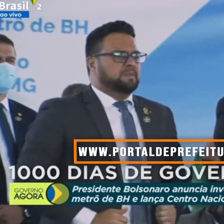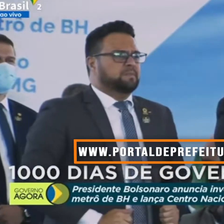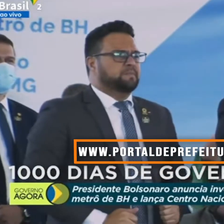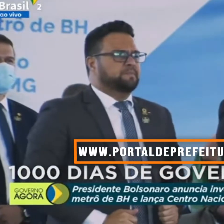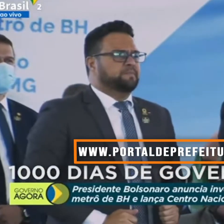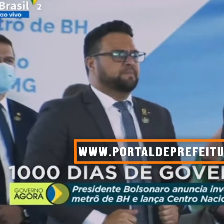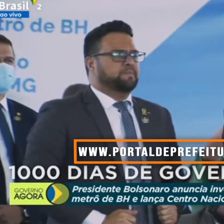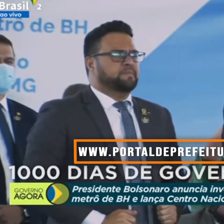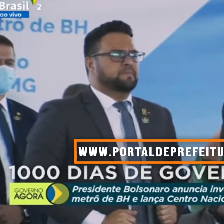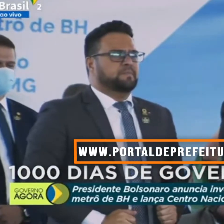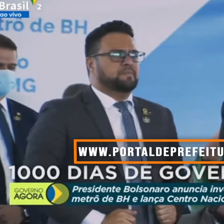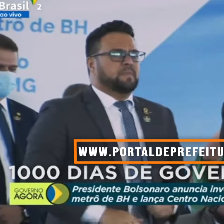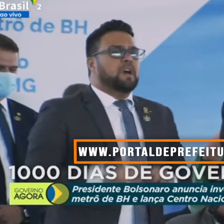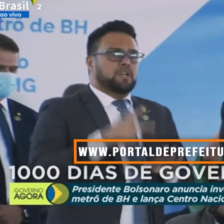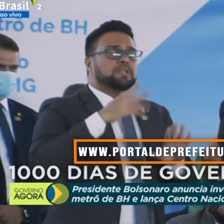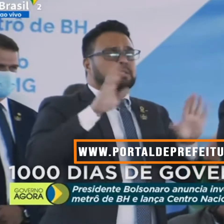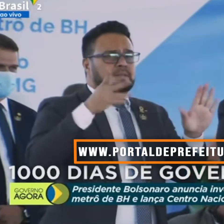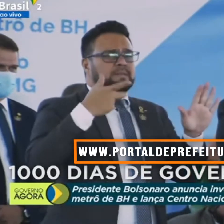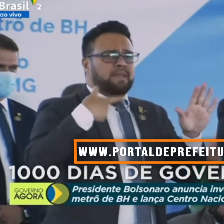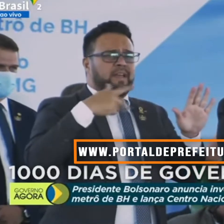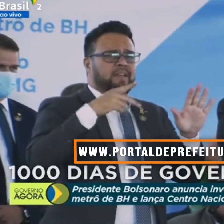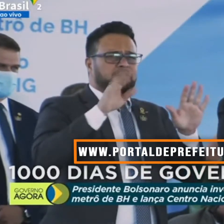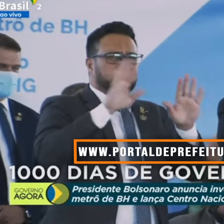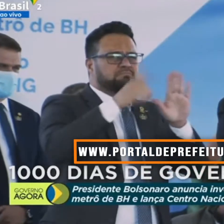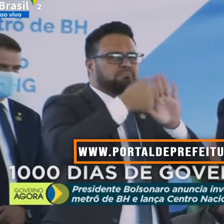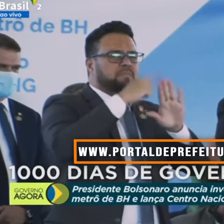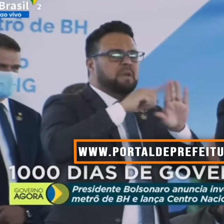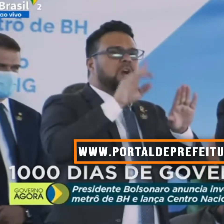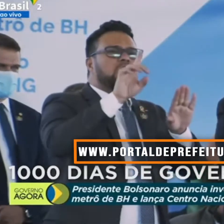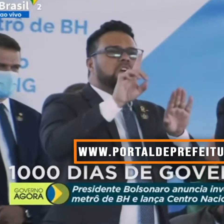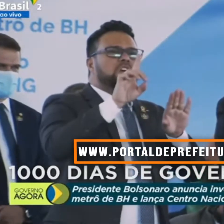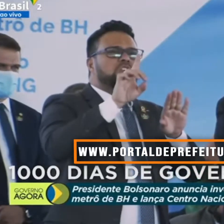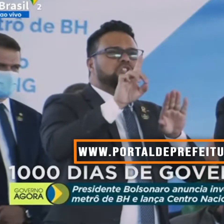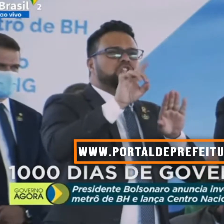Diz o velho ditado. Por favor.